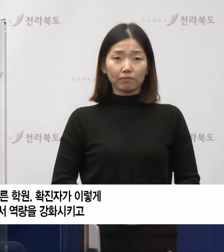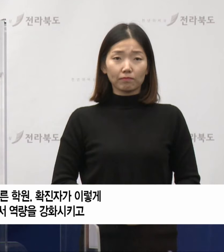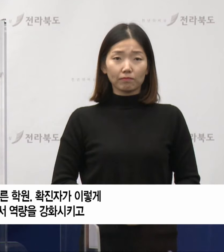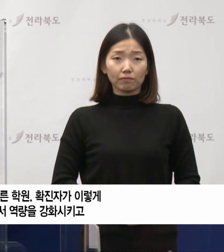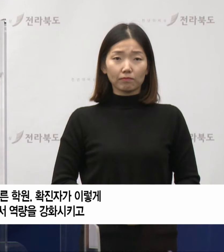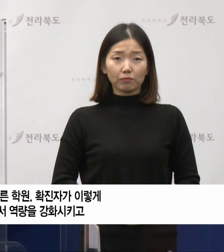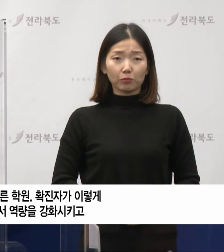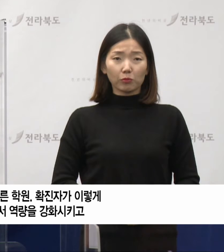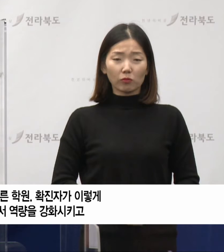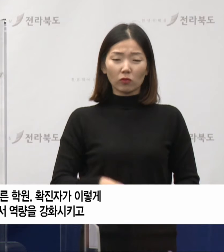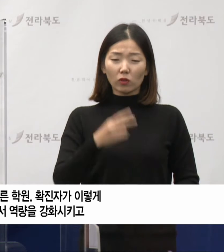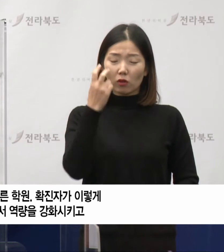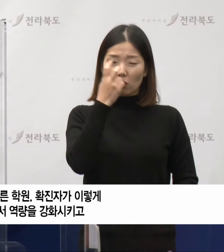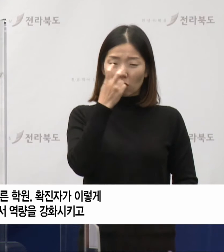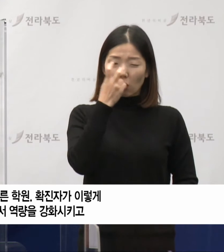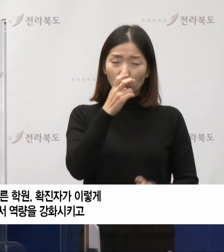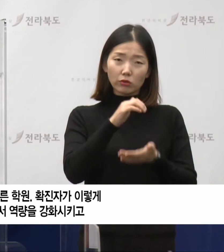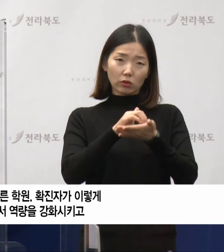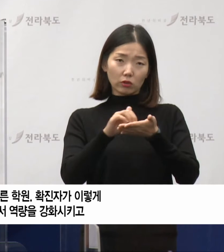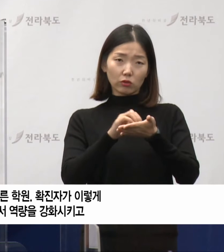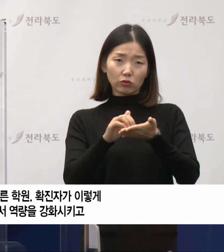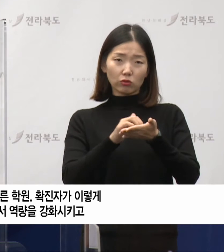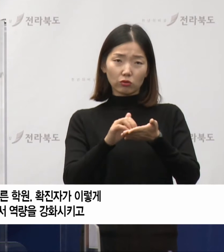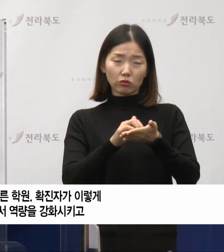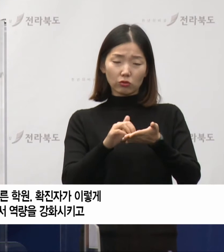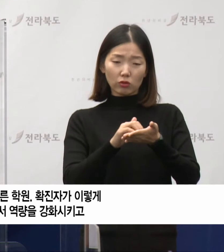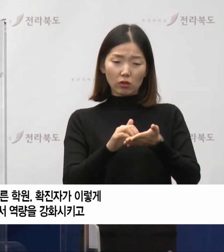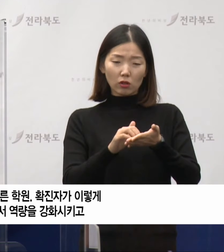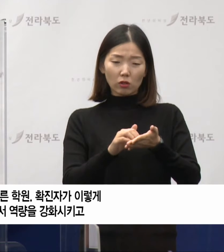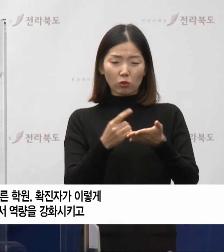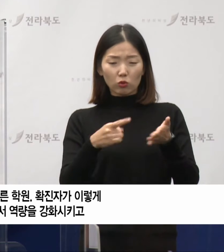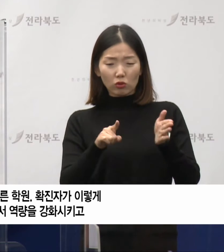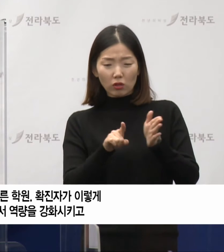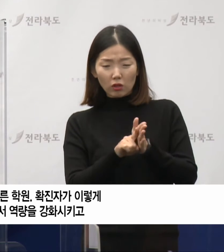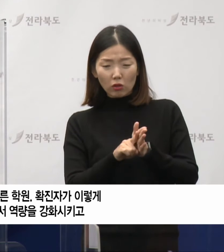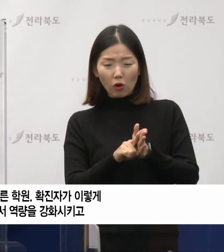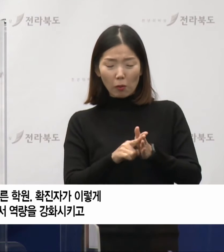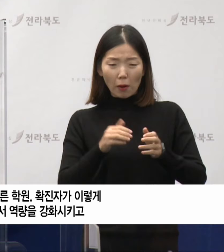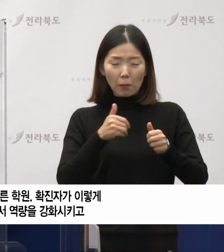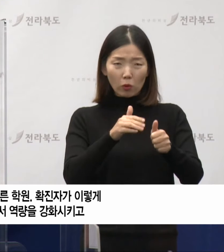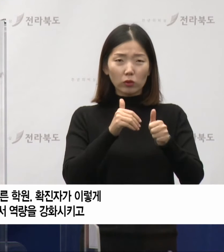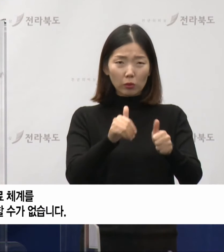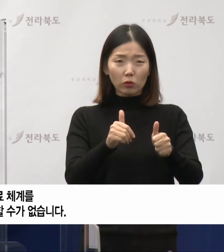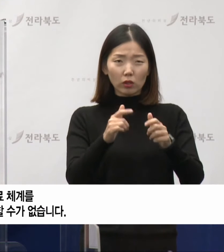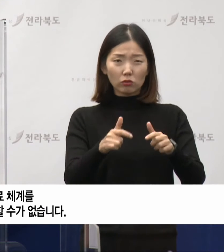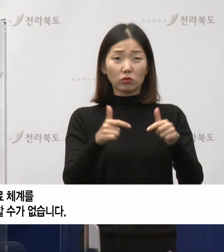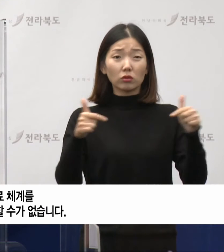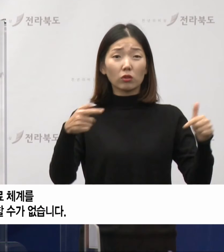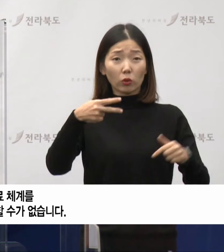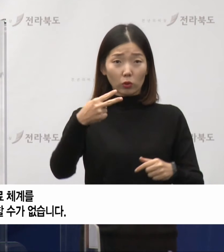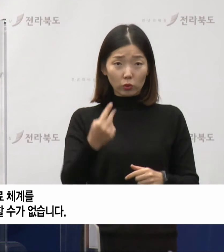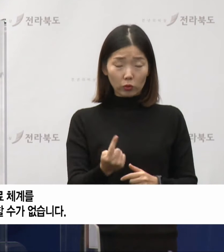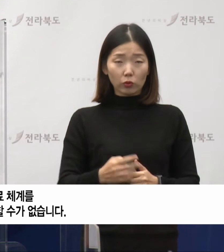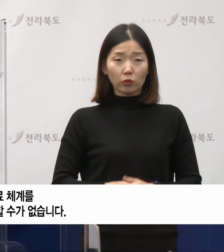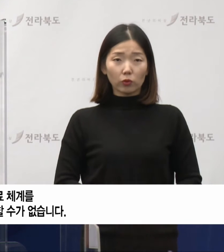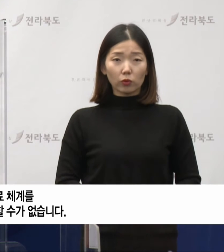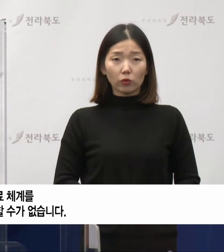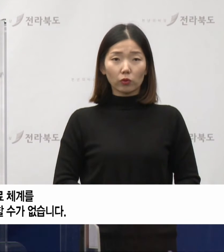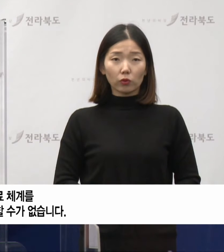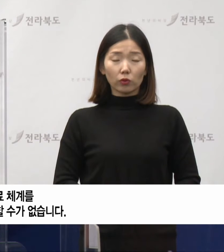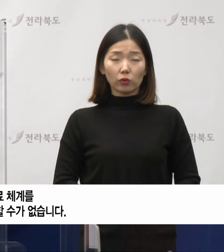아무리 검사 건수를 감당하기 위해서 역량을 강화시키고